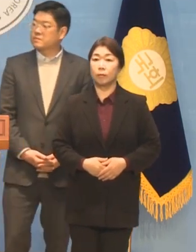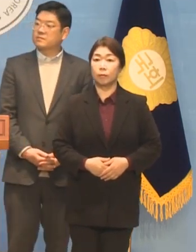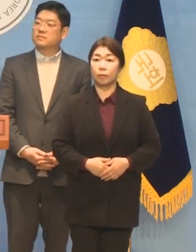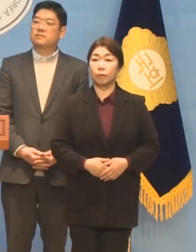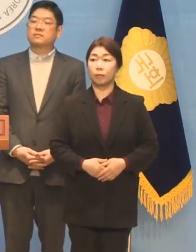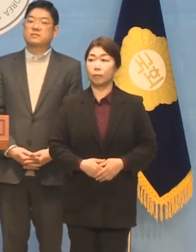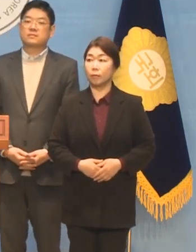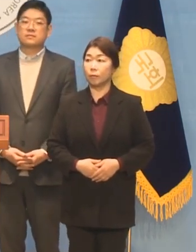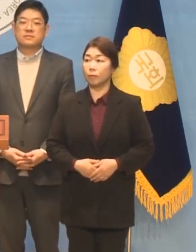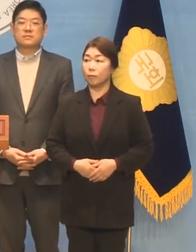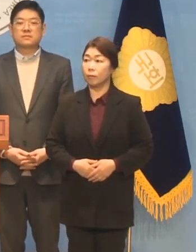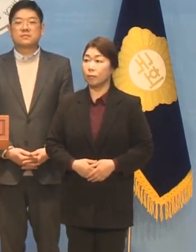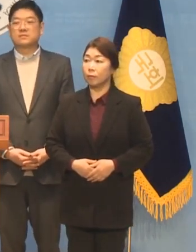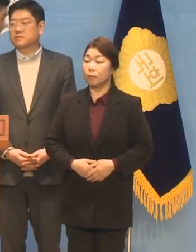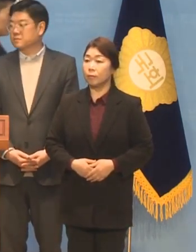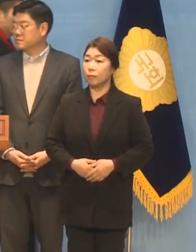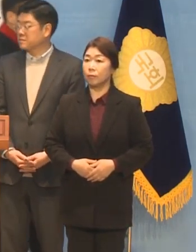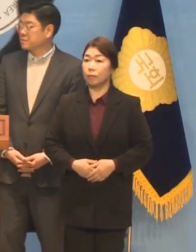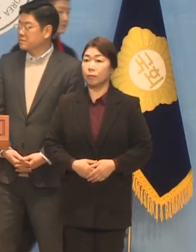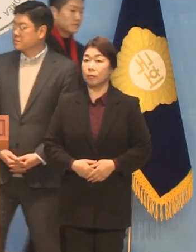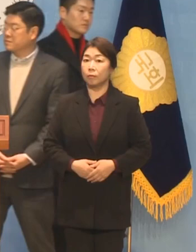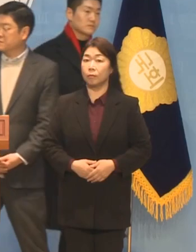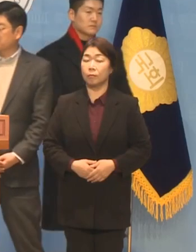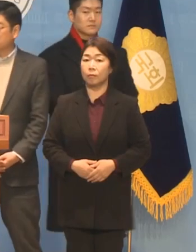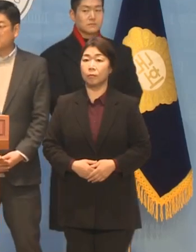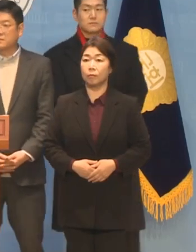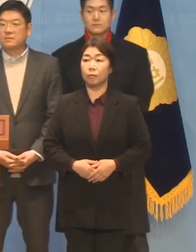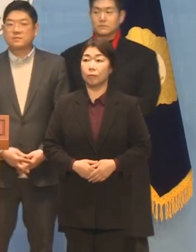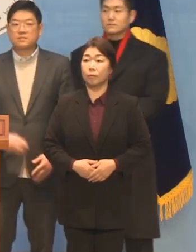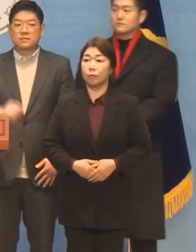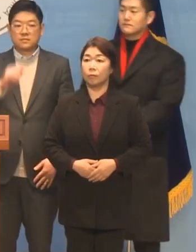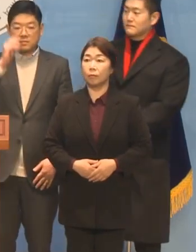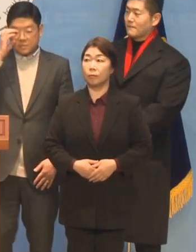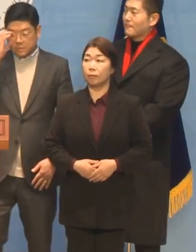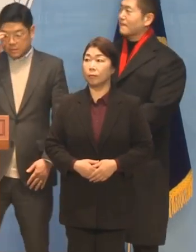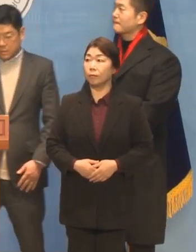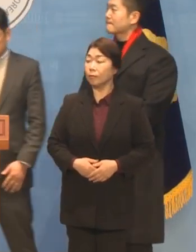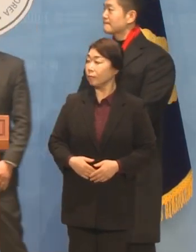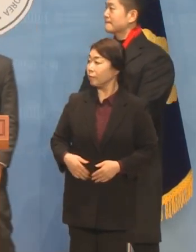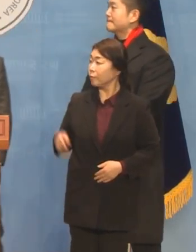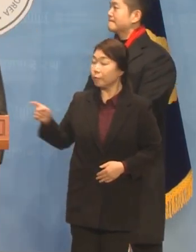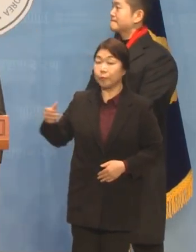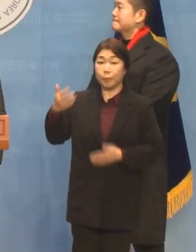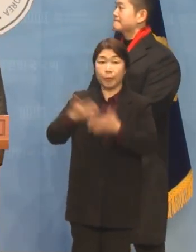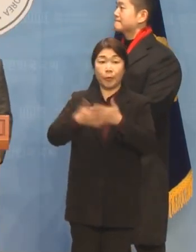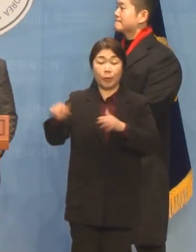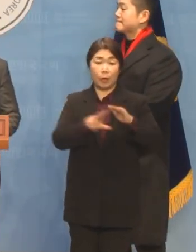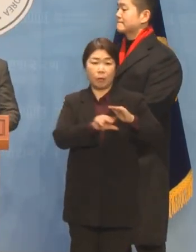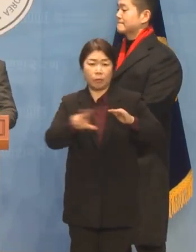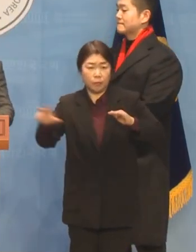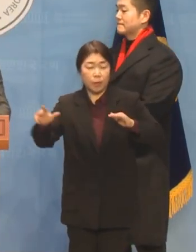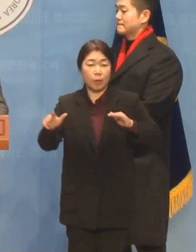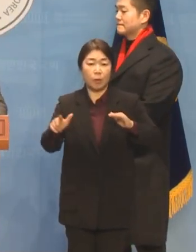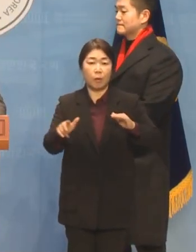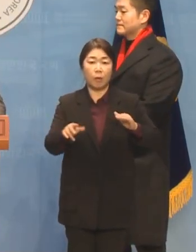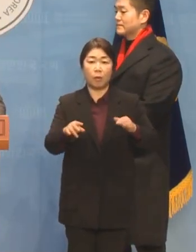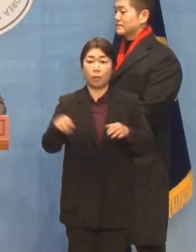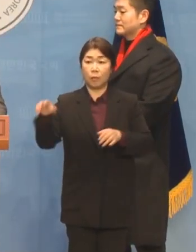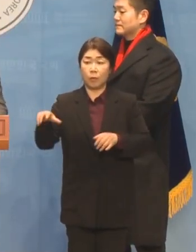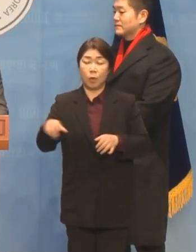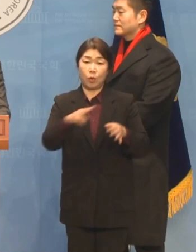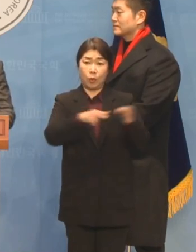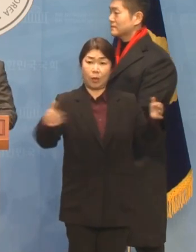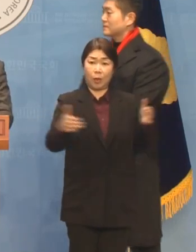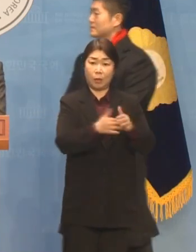저는 이 정차역에서 10년 동안 여기서까지 출입해 보냈습니다. 꽉찬 버스와 혼잡한